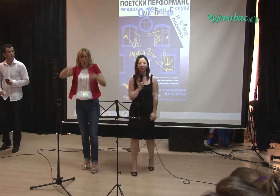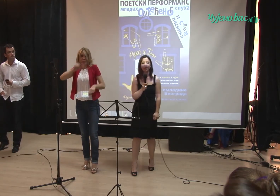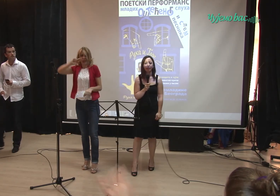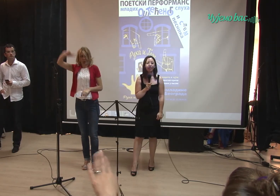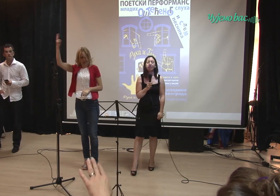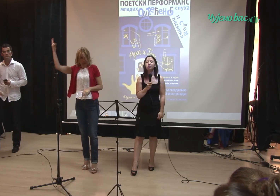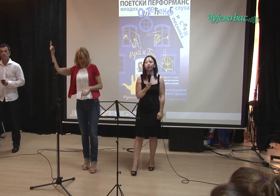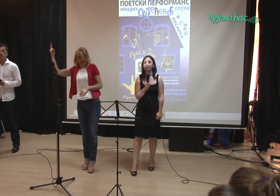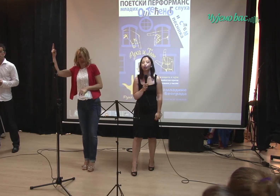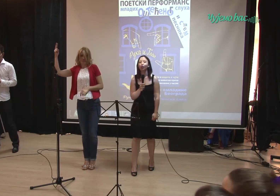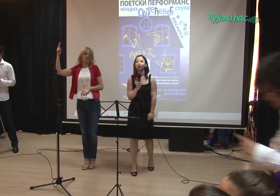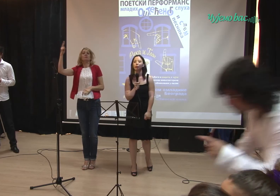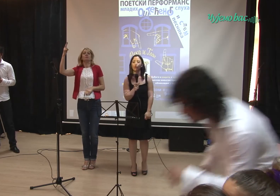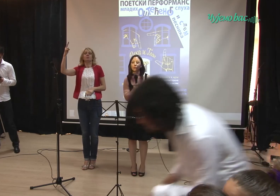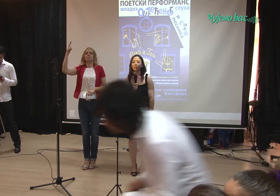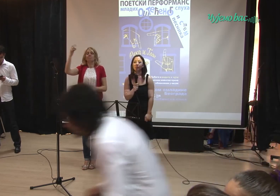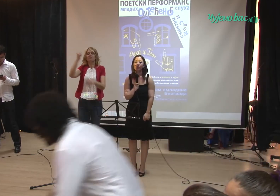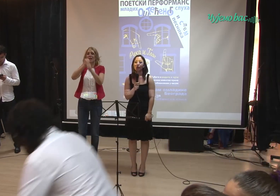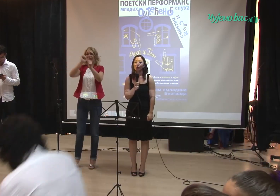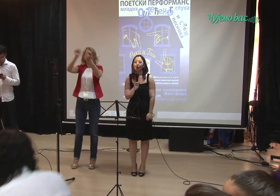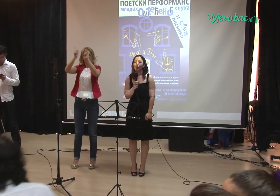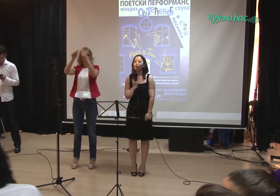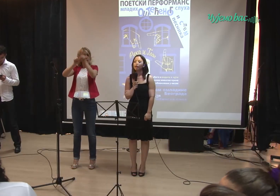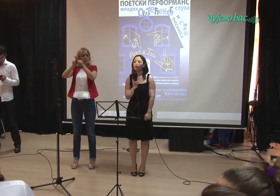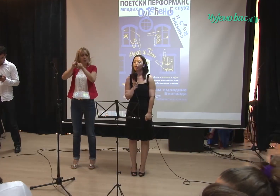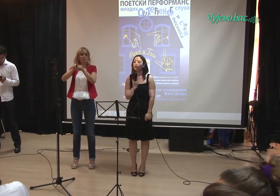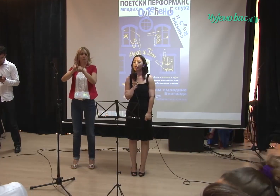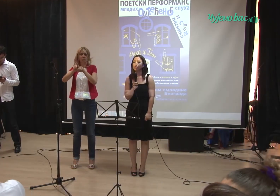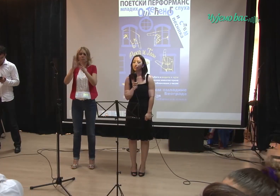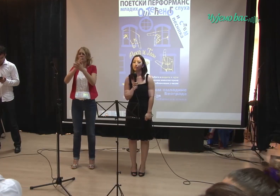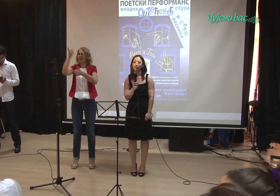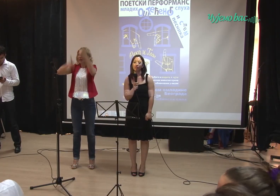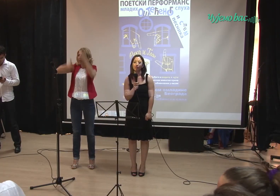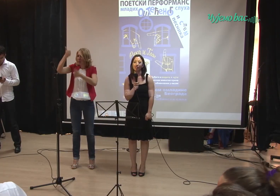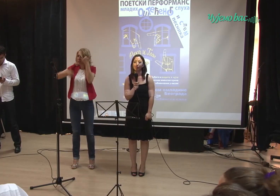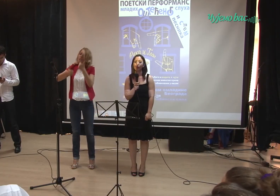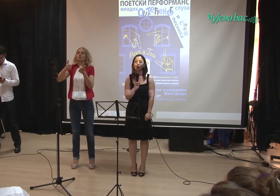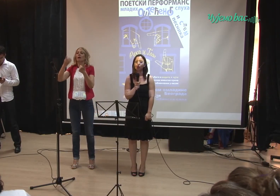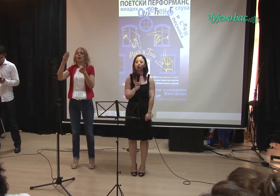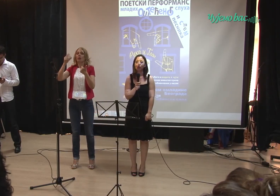inostranstvu, bavi se takođe sportom, učestvovao je u takmičenju